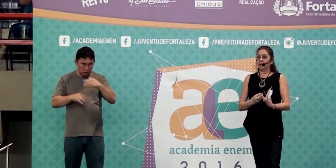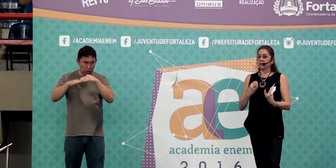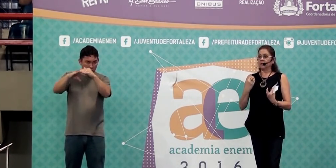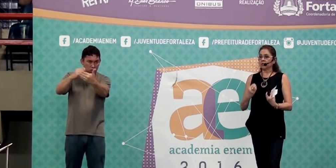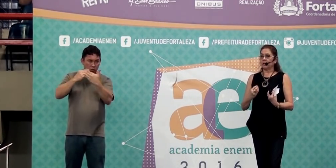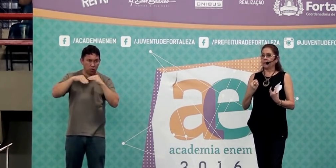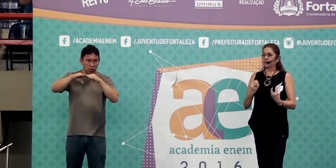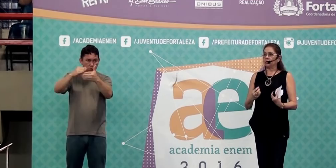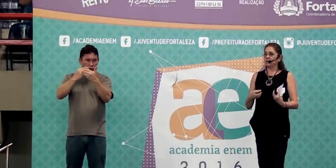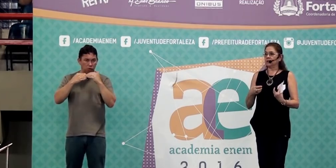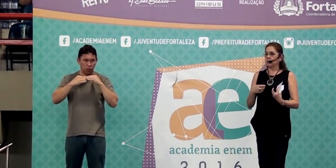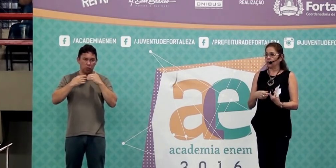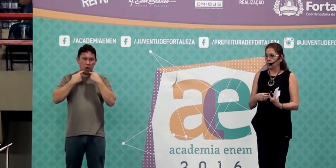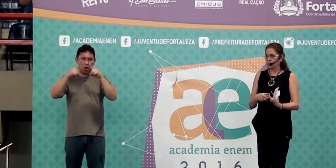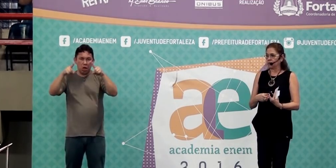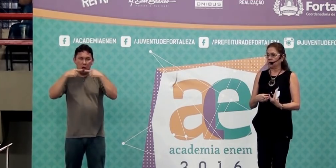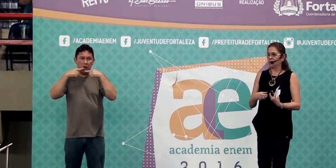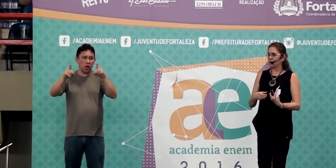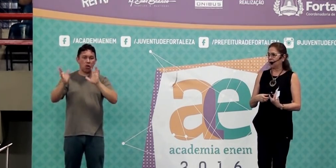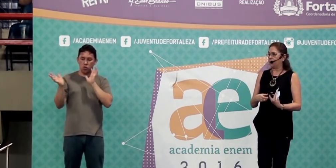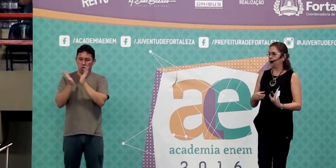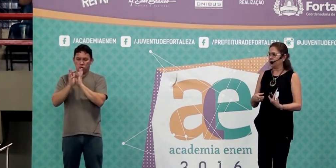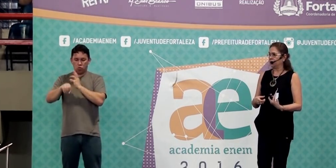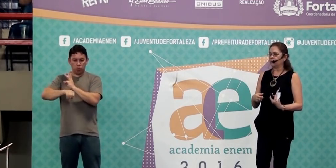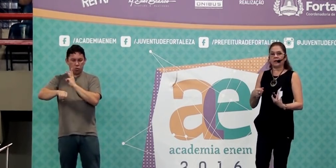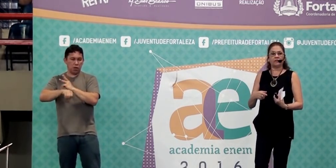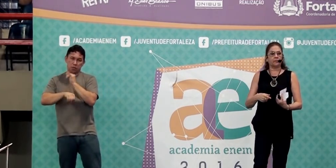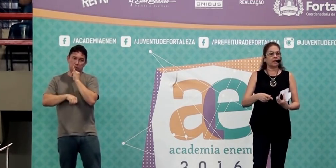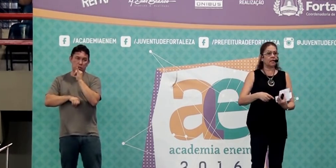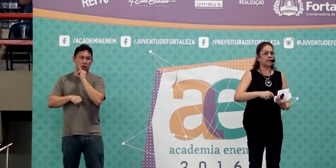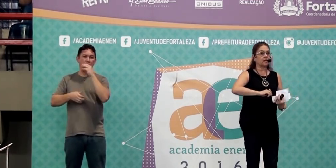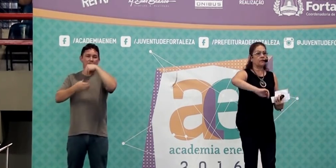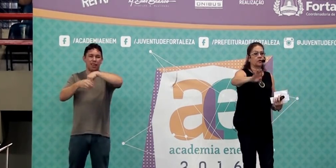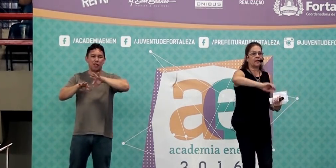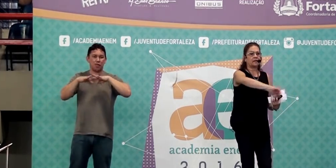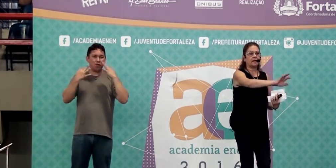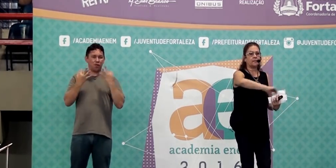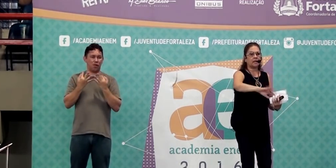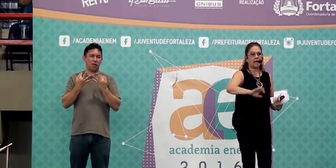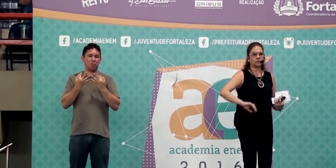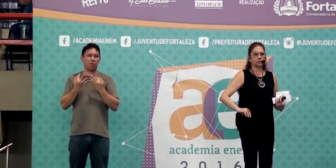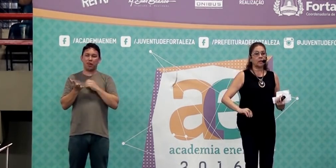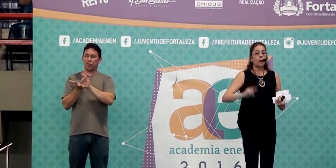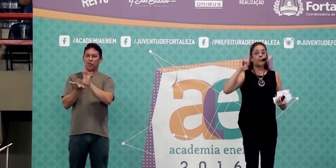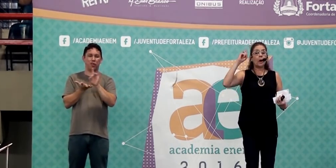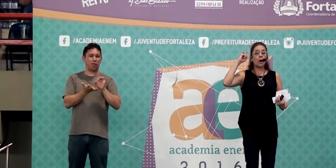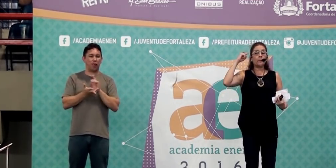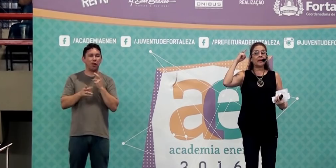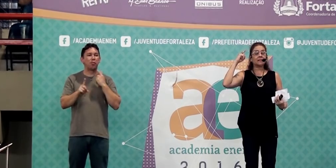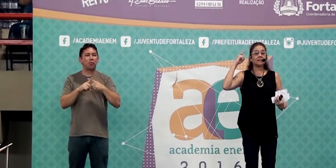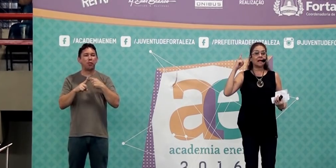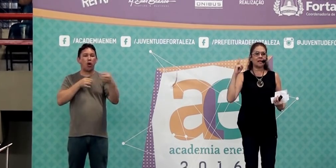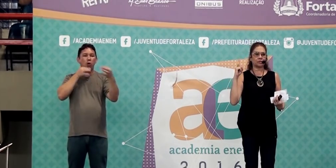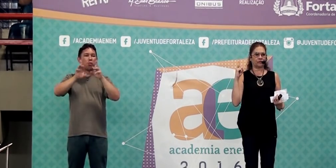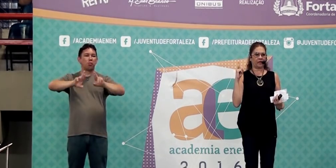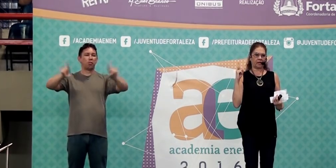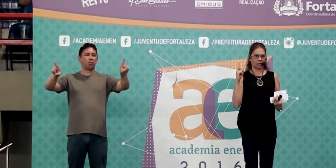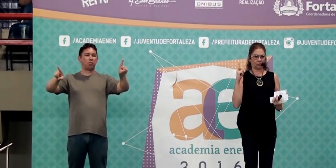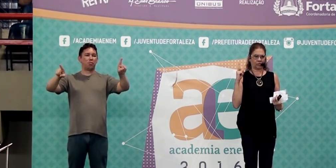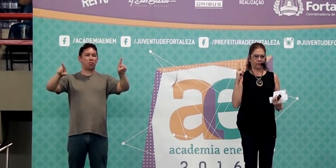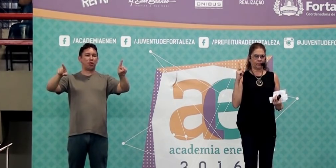outro. Existem pessoas em grupos, no WhatsApp, por exemplo, da família, que foram até eliminados por